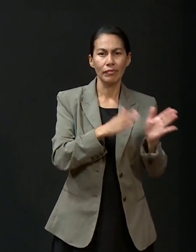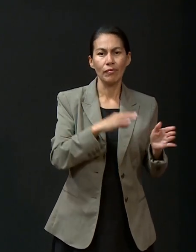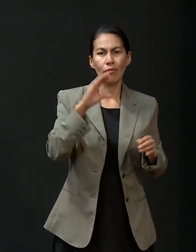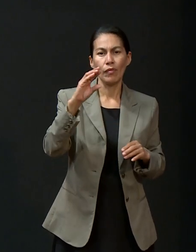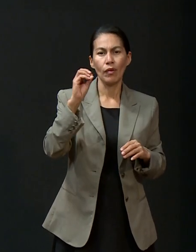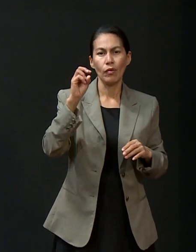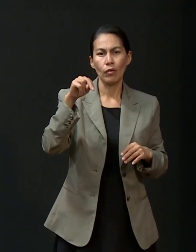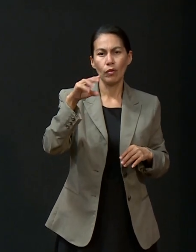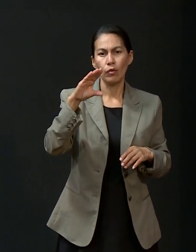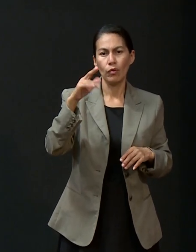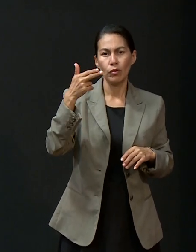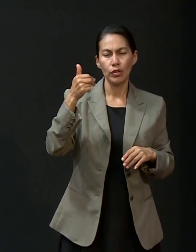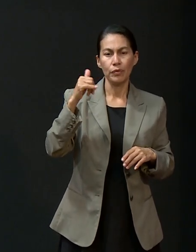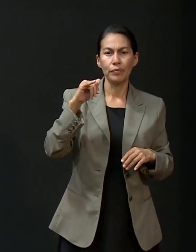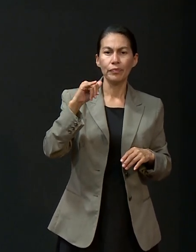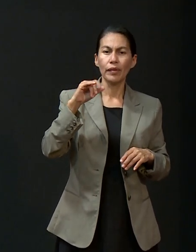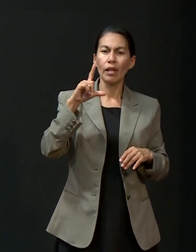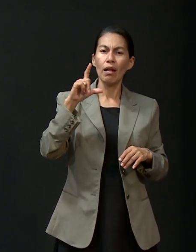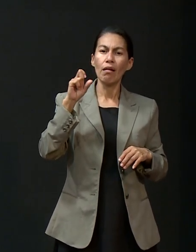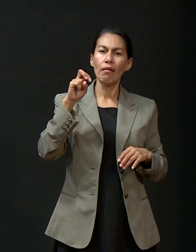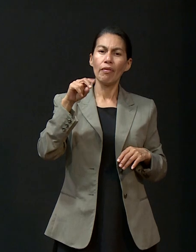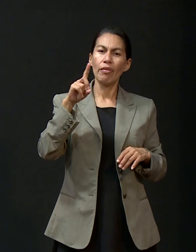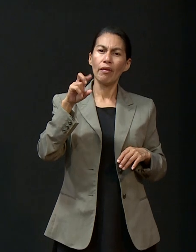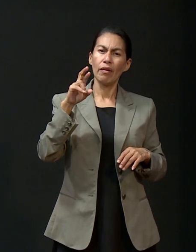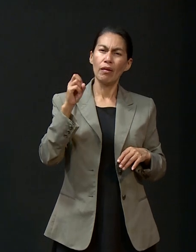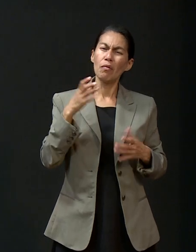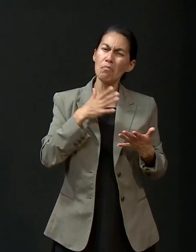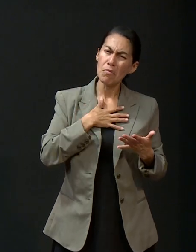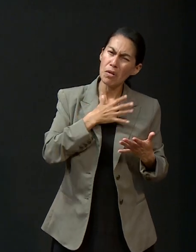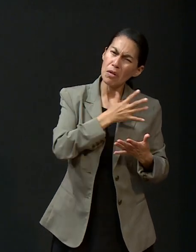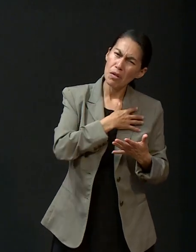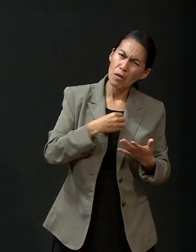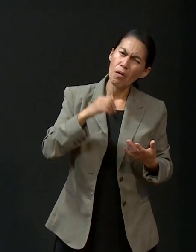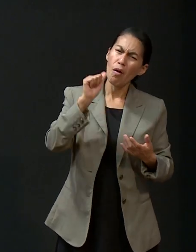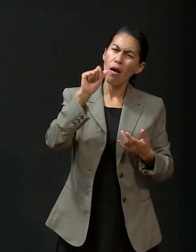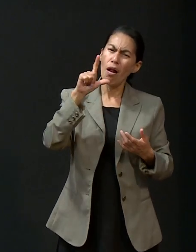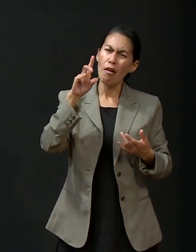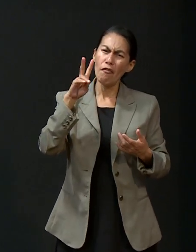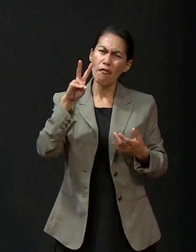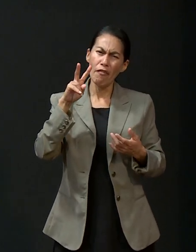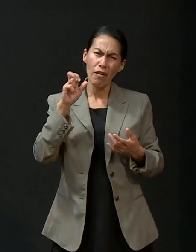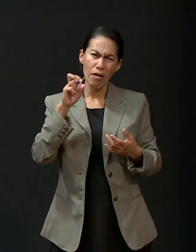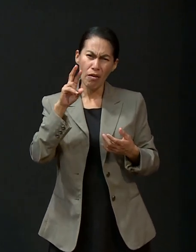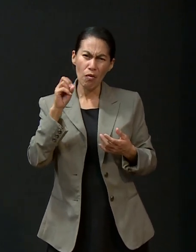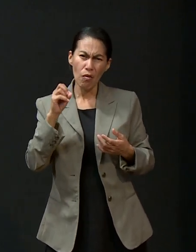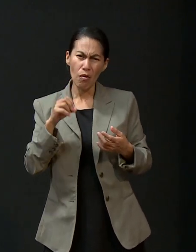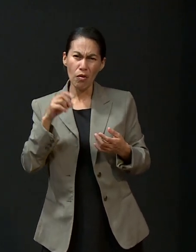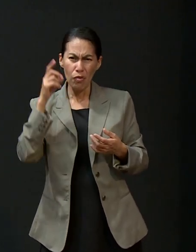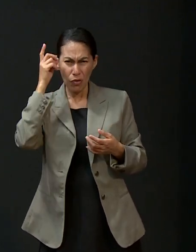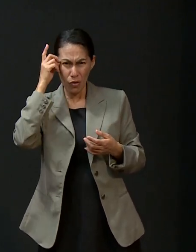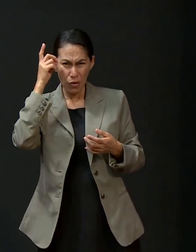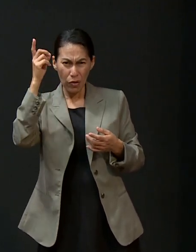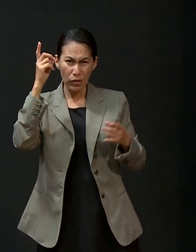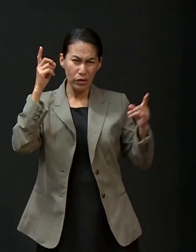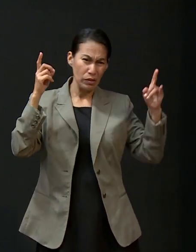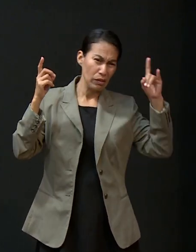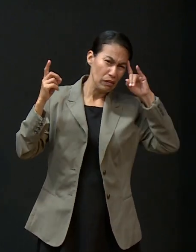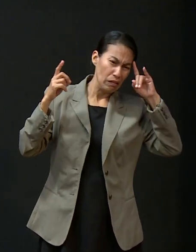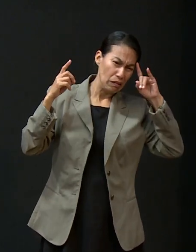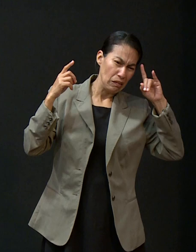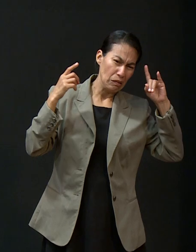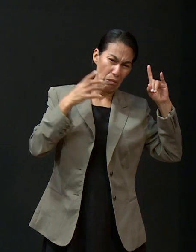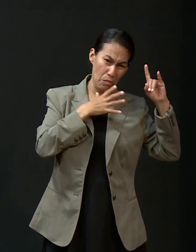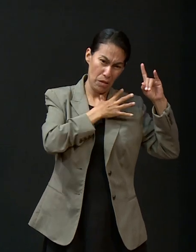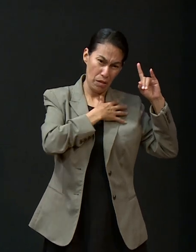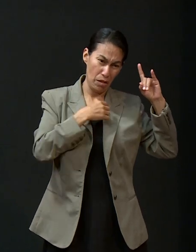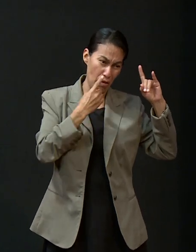Conchilandero Landero Landero Por mi hijo Álvaro Dios lo Arrebate De Satanás De las garras De